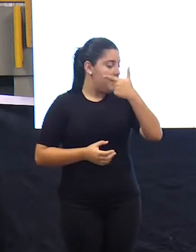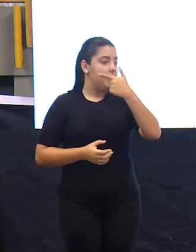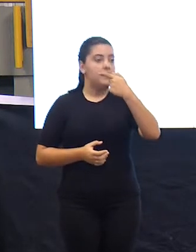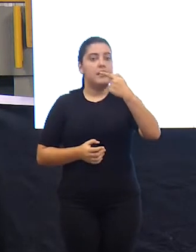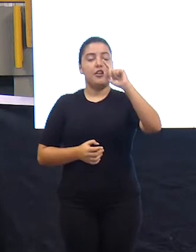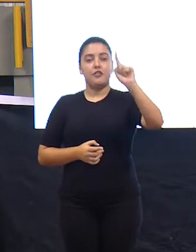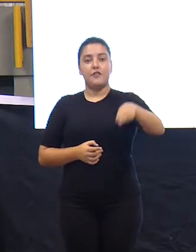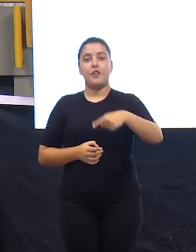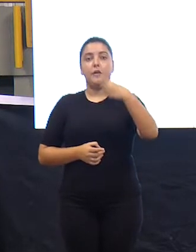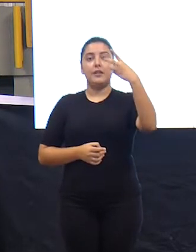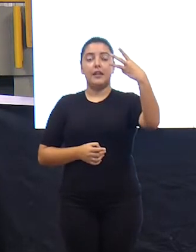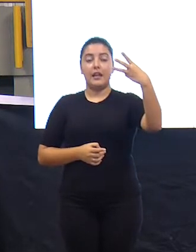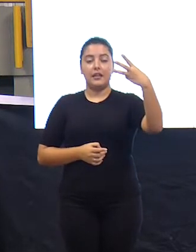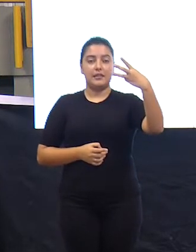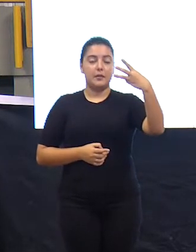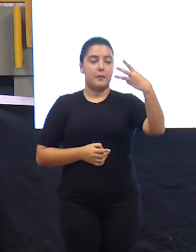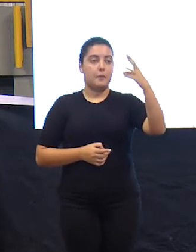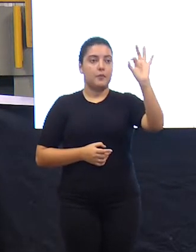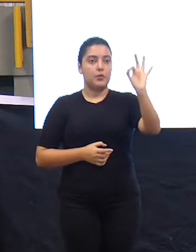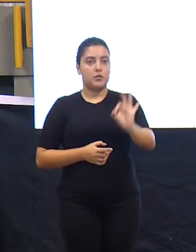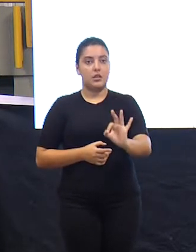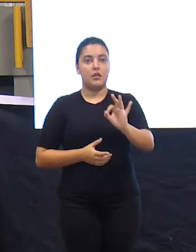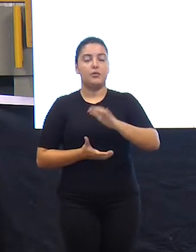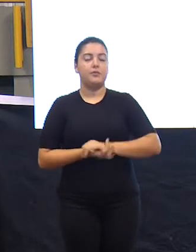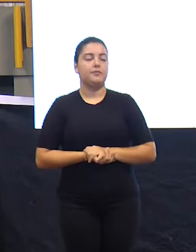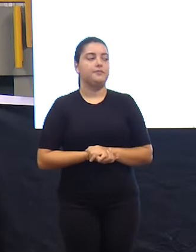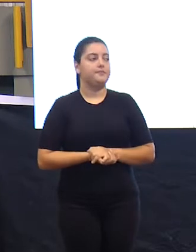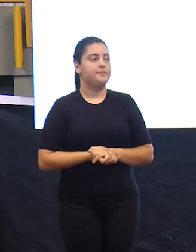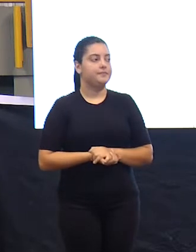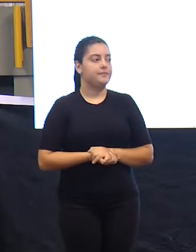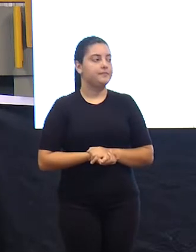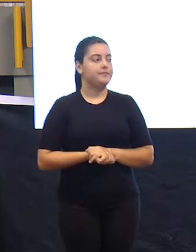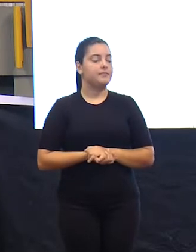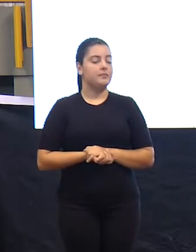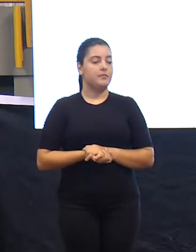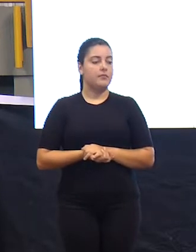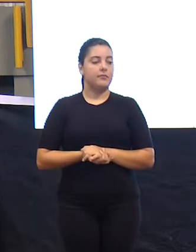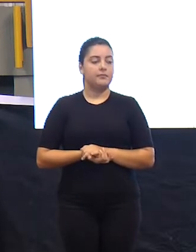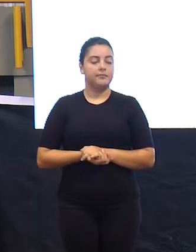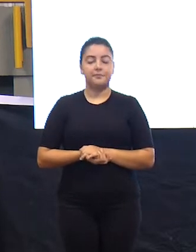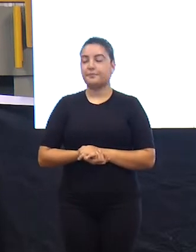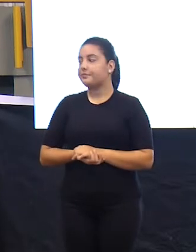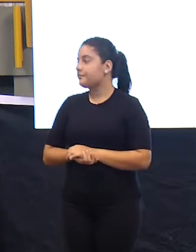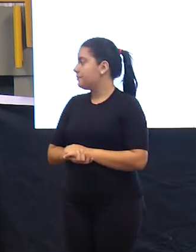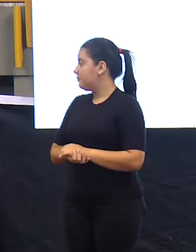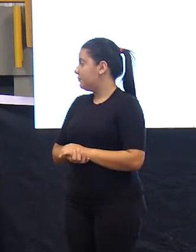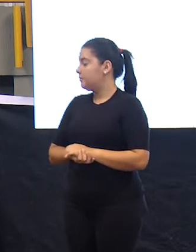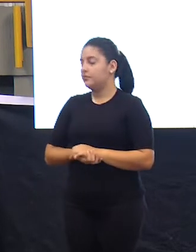27,3 sobre 100. Voa lá, 27,3%.